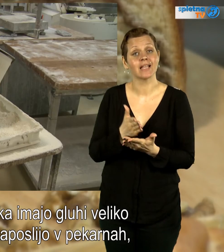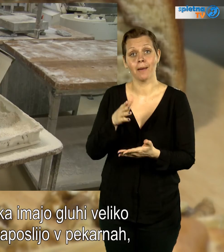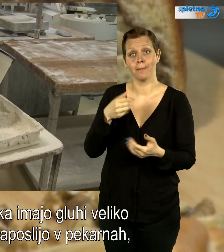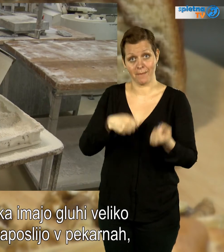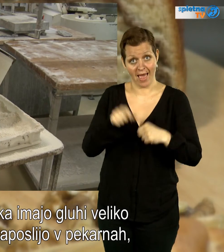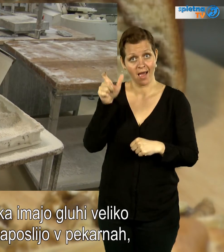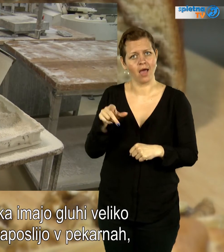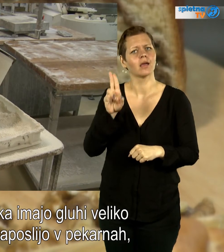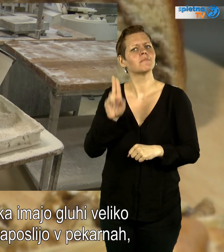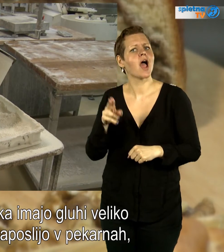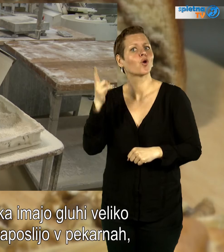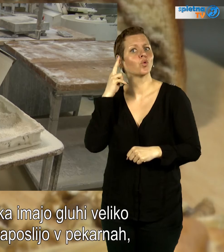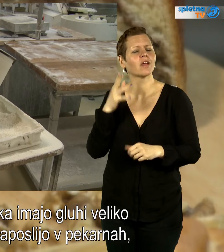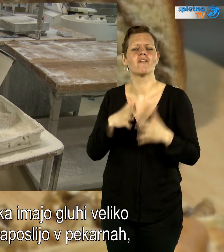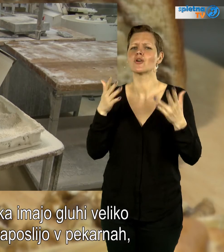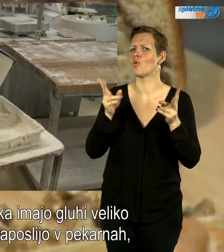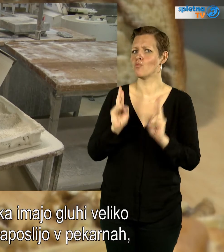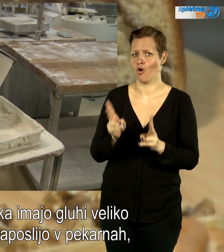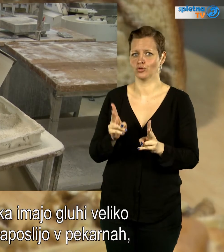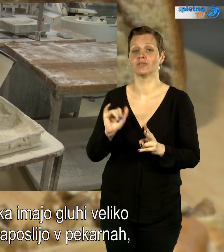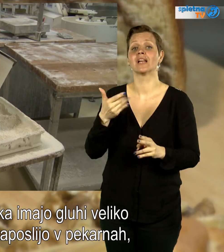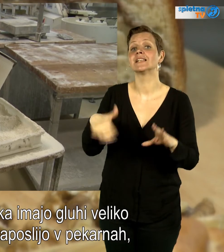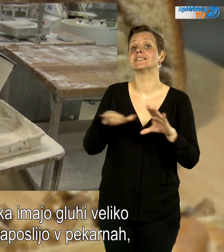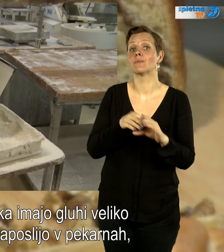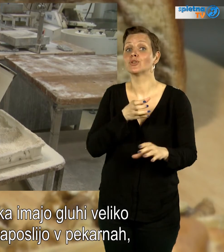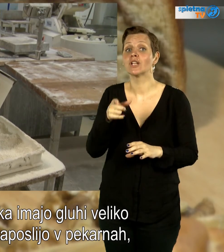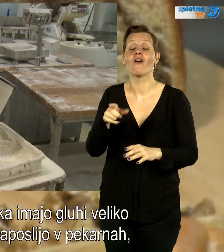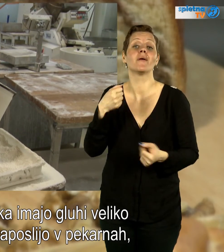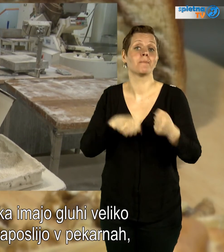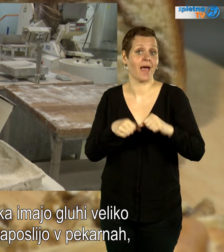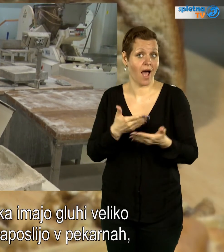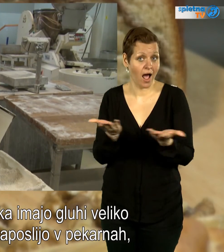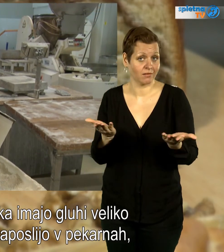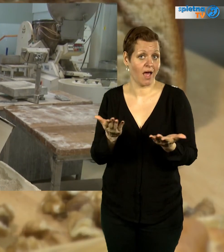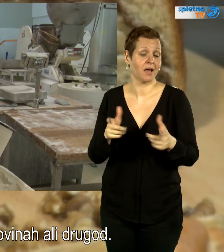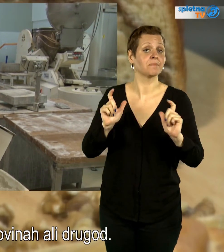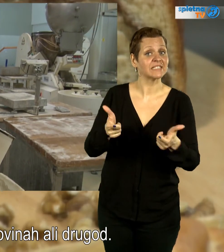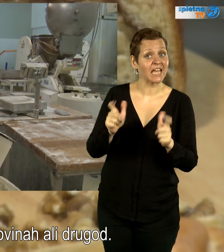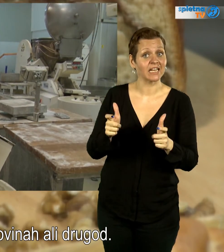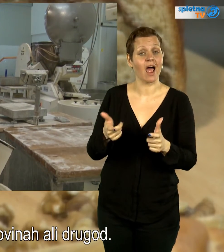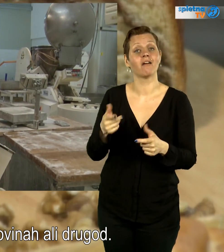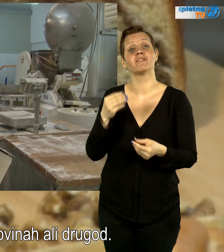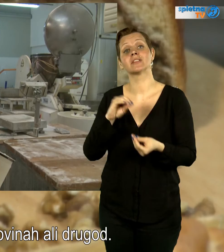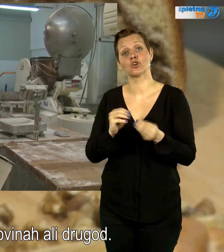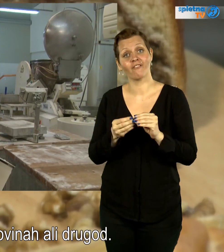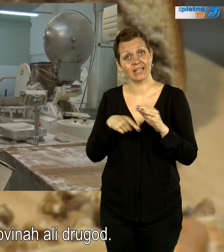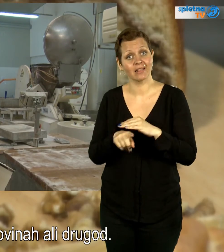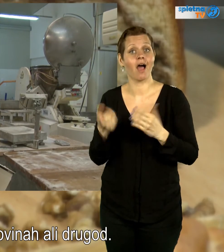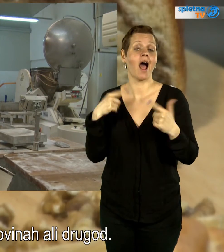Glede poklica peka imajo gluhi veliko možnosti, da se zaposlijo v pekarnah, pizzerijah, v trgovinah ali drugje.